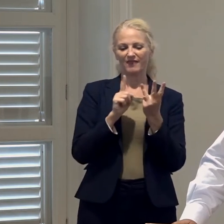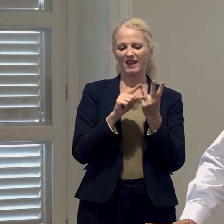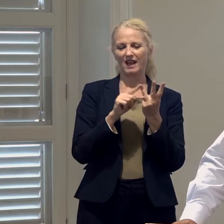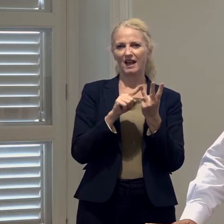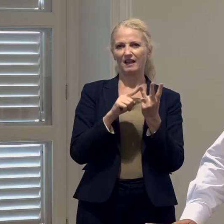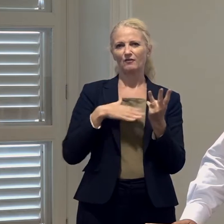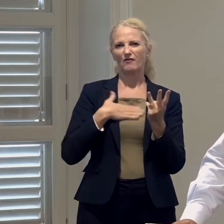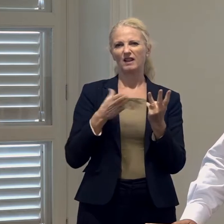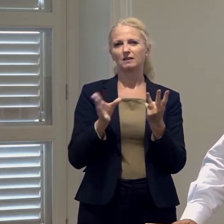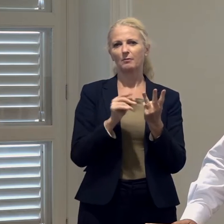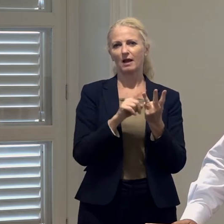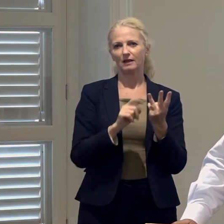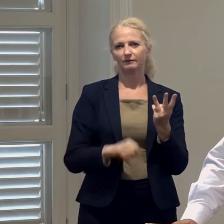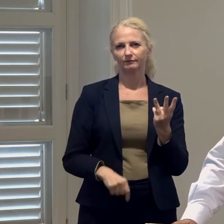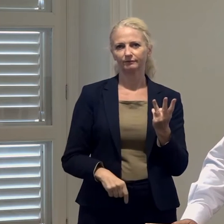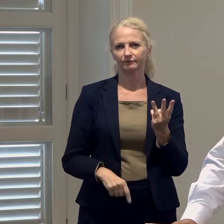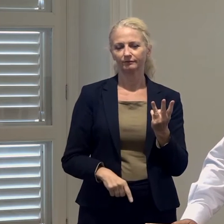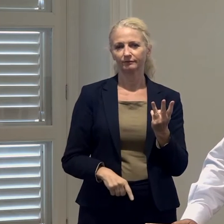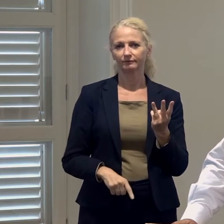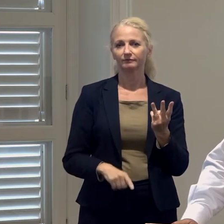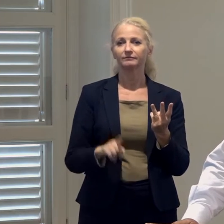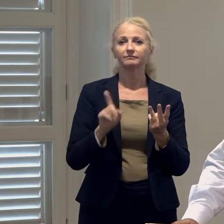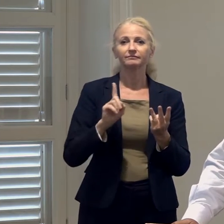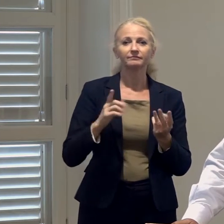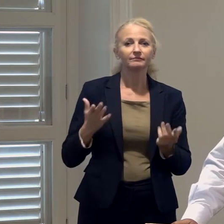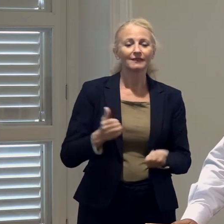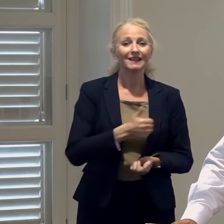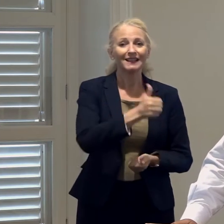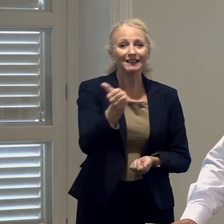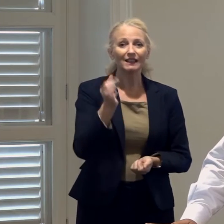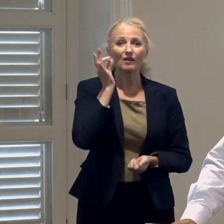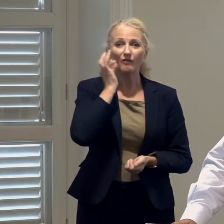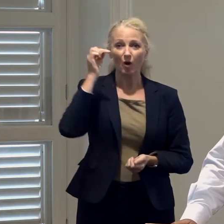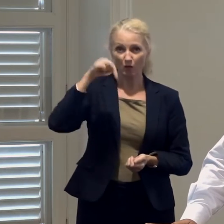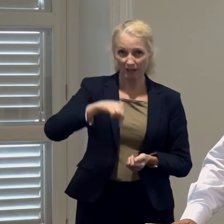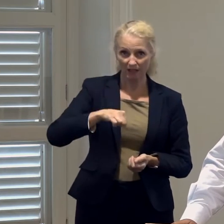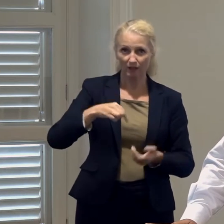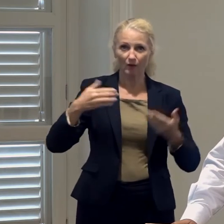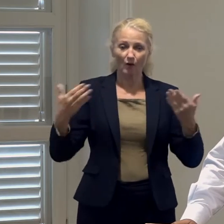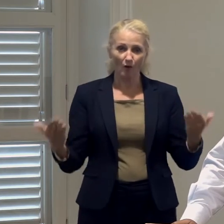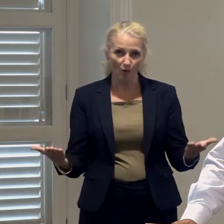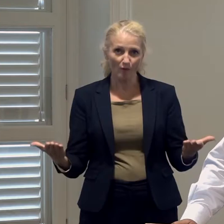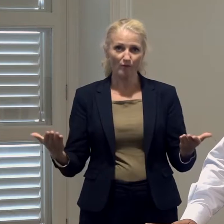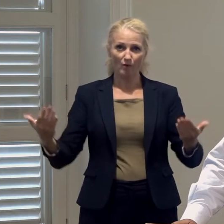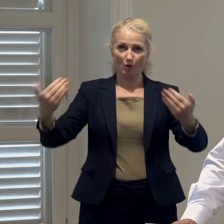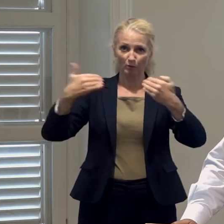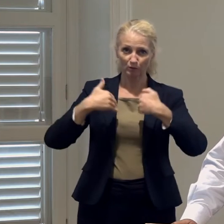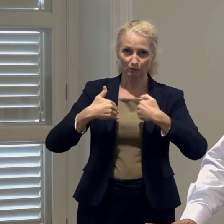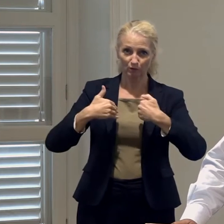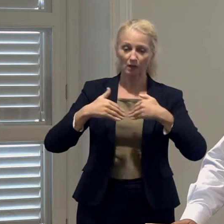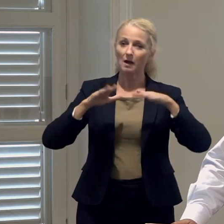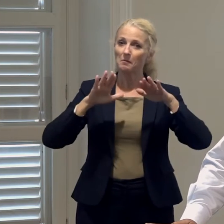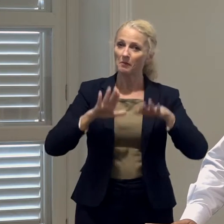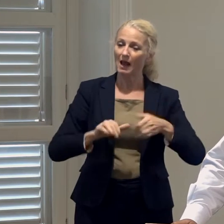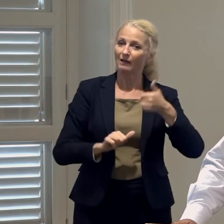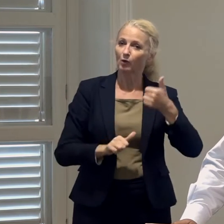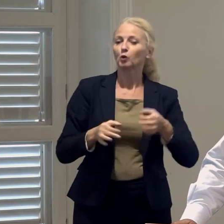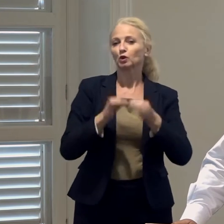En dat is dat ieder van ons die op Bonaire woont of op bezoek is, in goede gezondheid blijft.